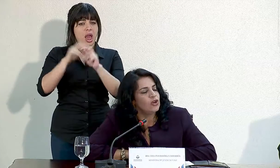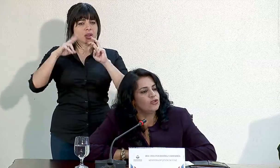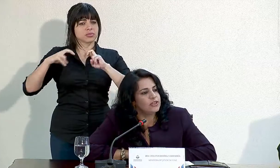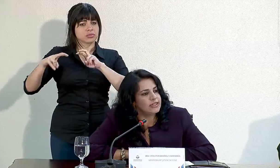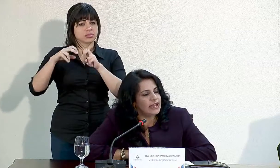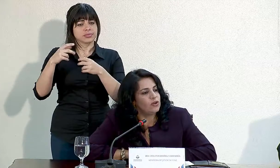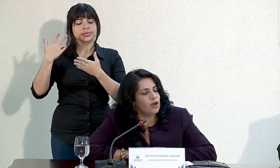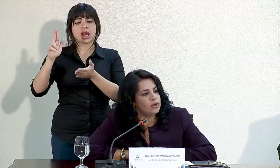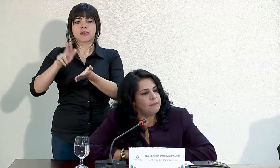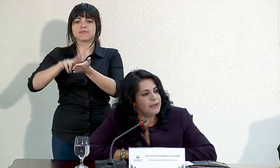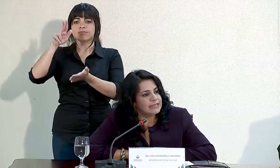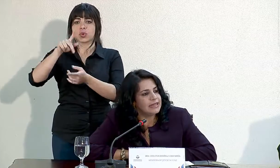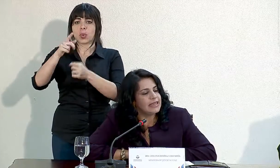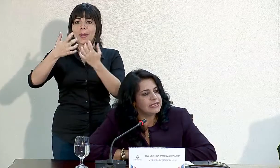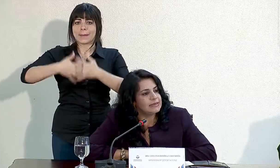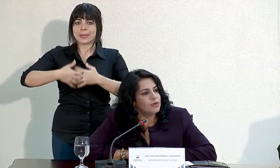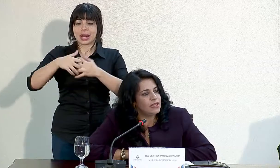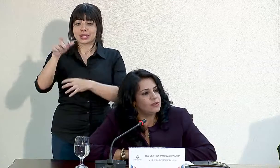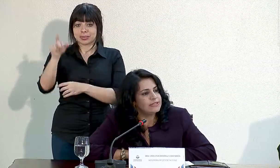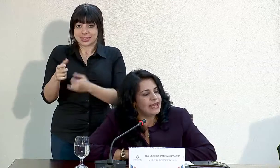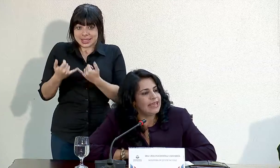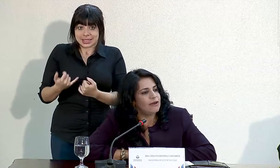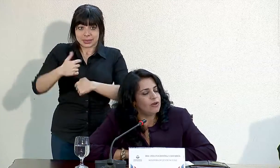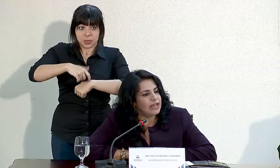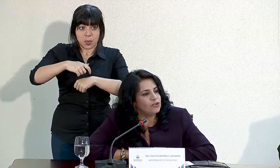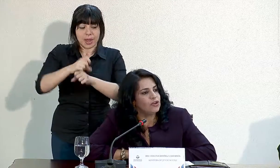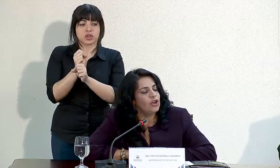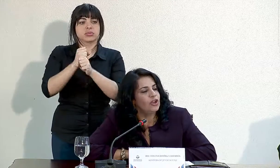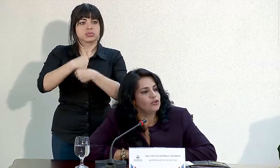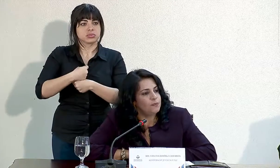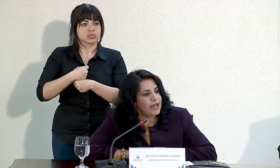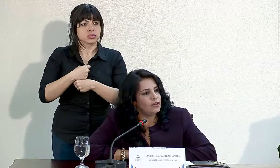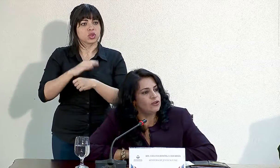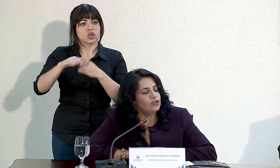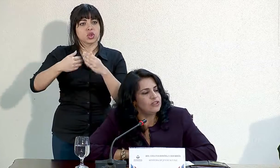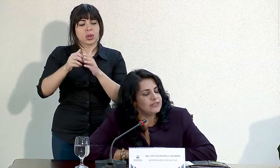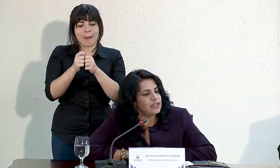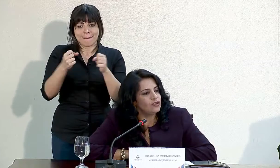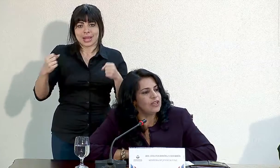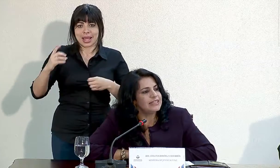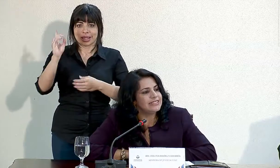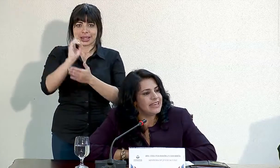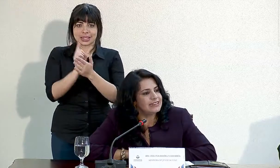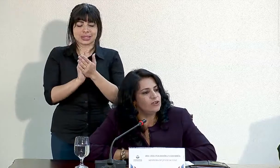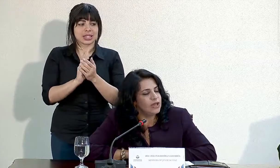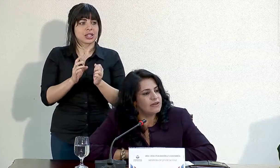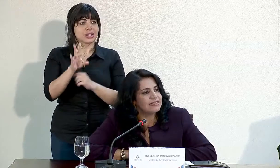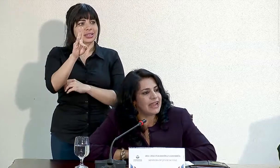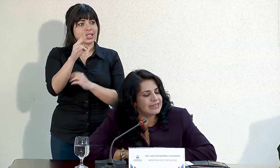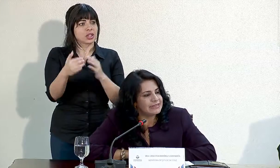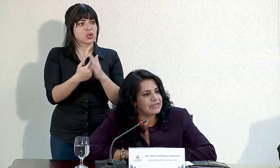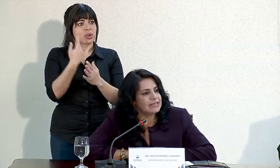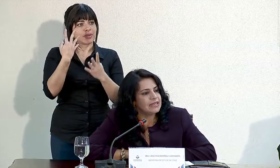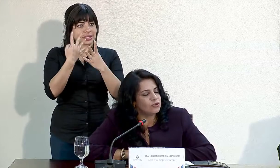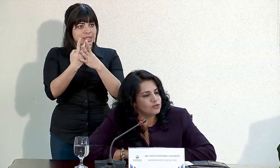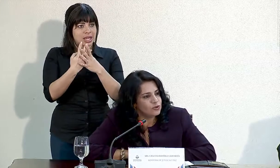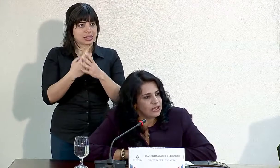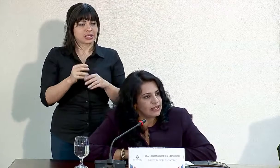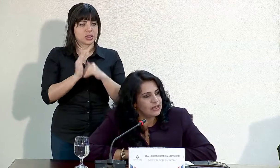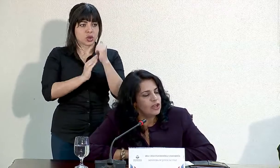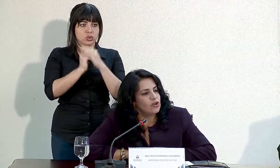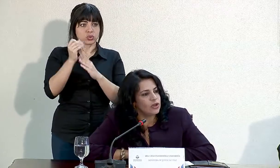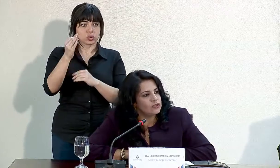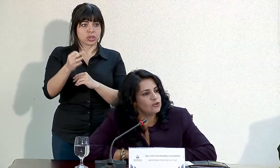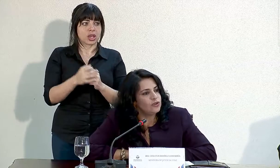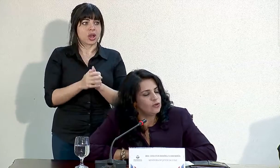revisión, contrataron a una empresa que en este momento está elaborando los planos, los diseños de las 7 nuevas cárceles que se